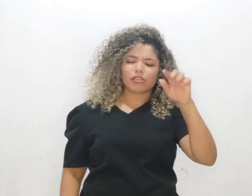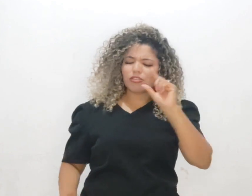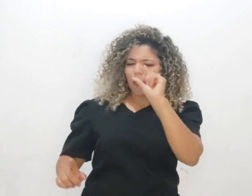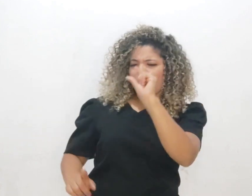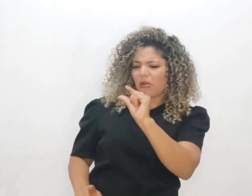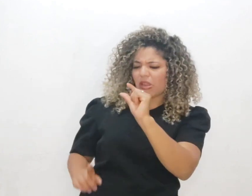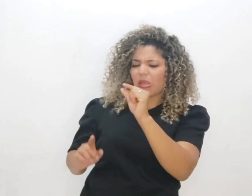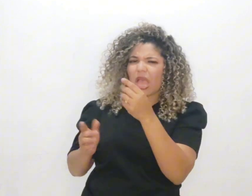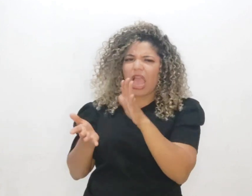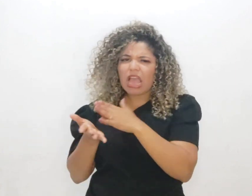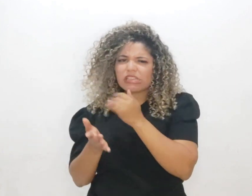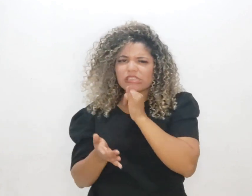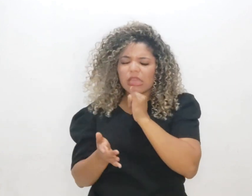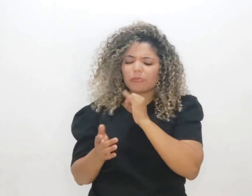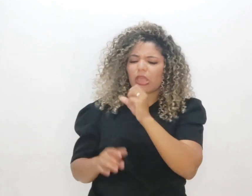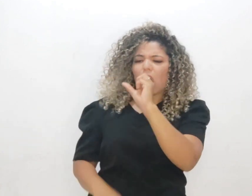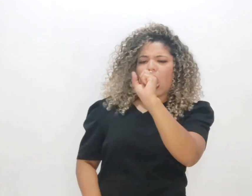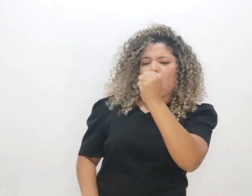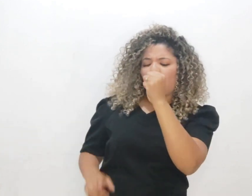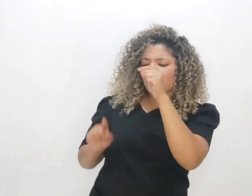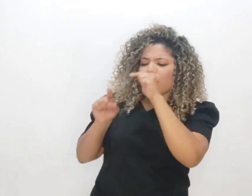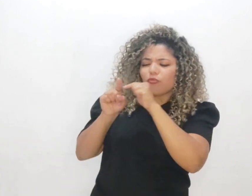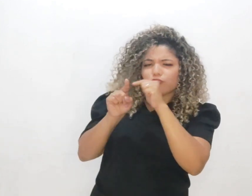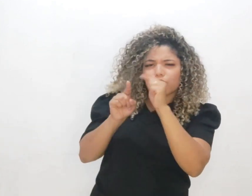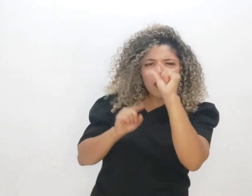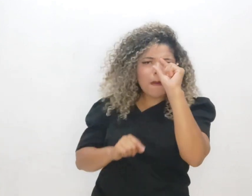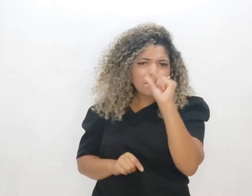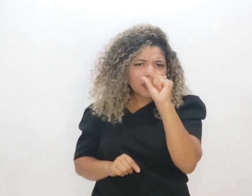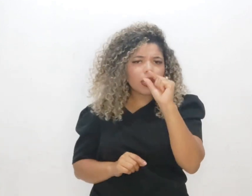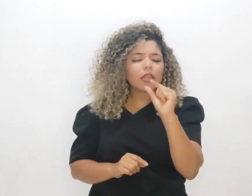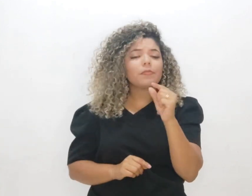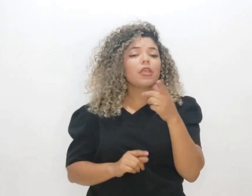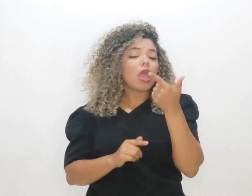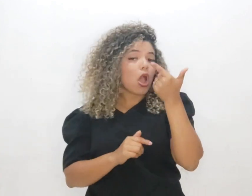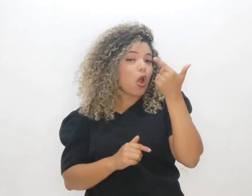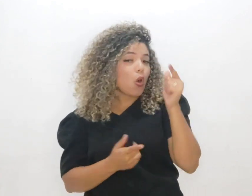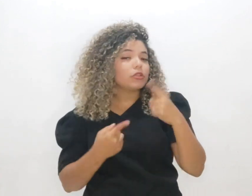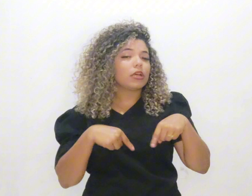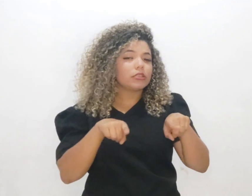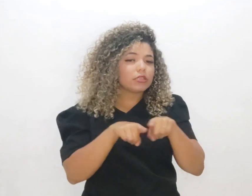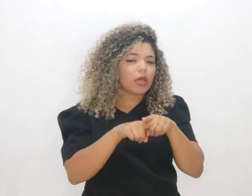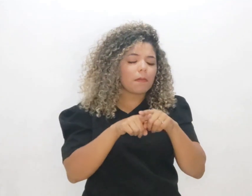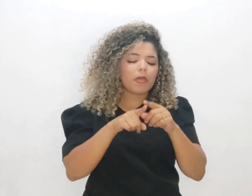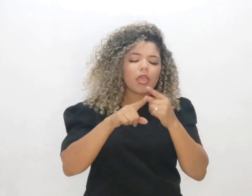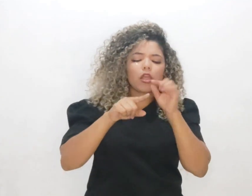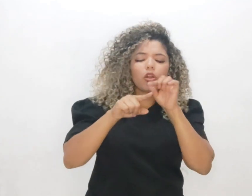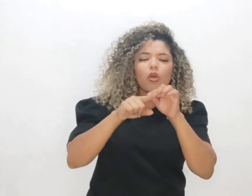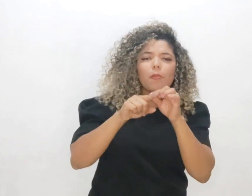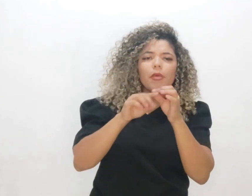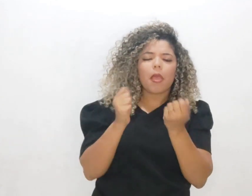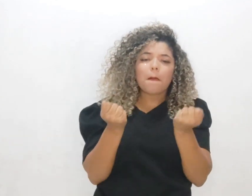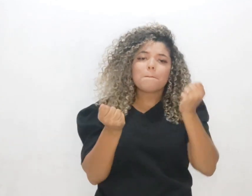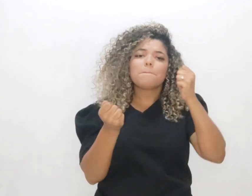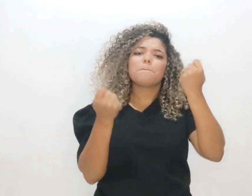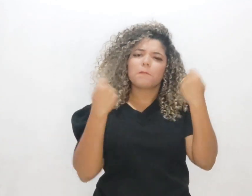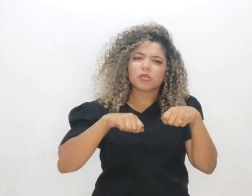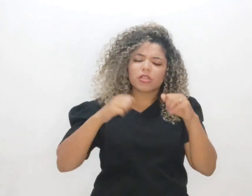desde 8 furos, são as menores, e todas as engrenagens nós temos no meio dela uma possibilidade de acoplamento com